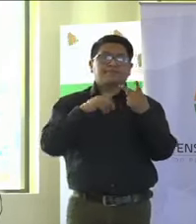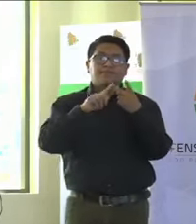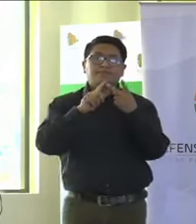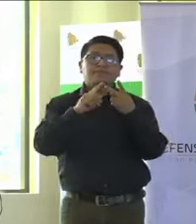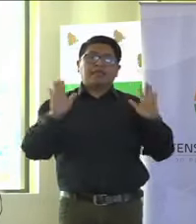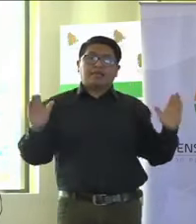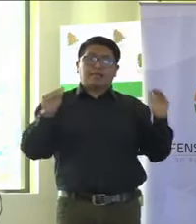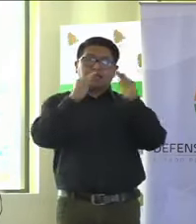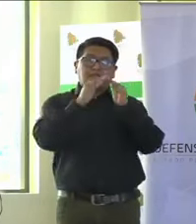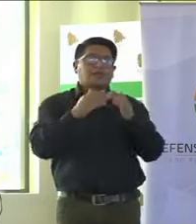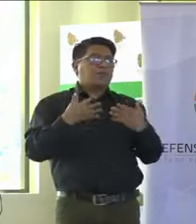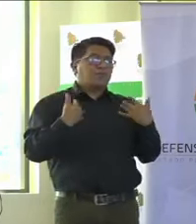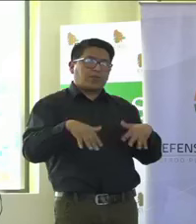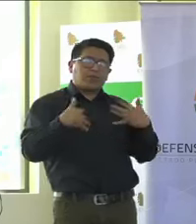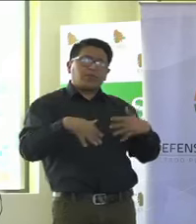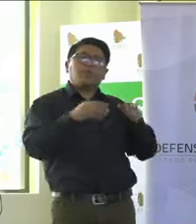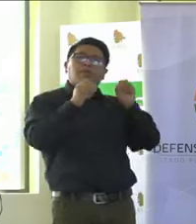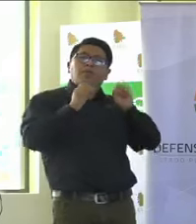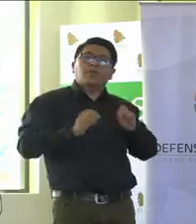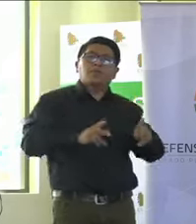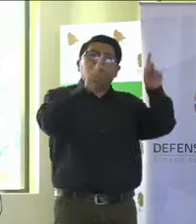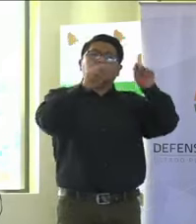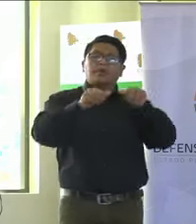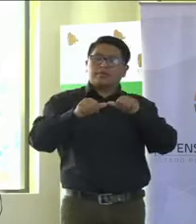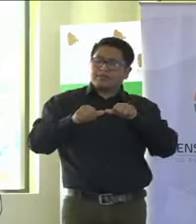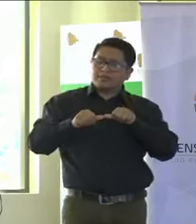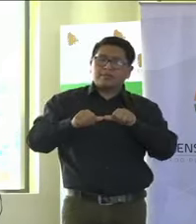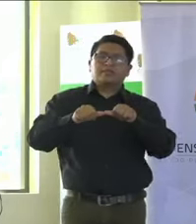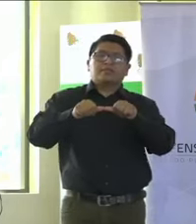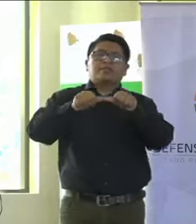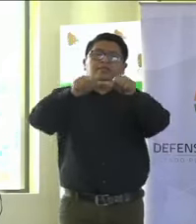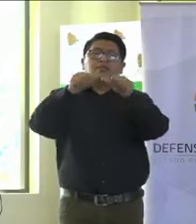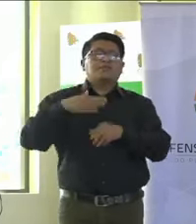continuidad. Sabemos que la pandemia ha, de alguna forma,